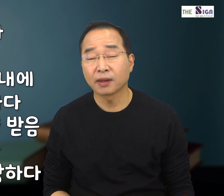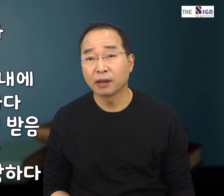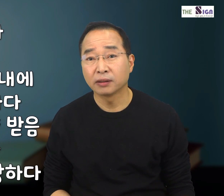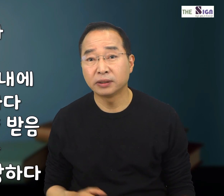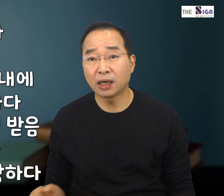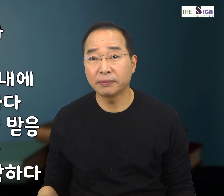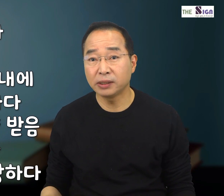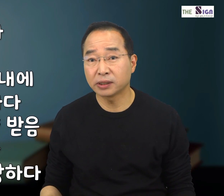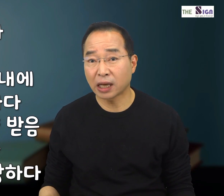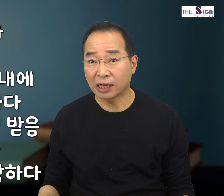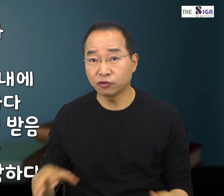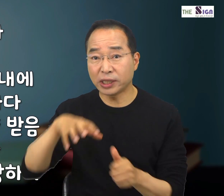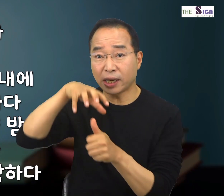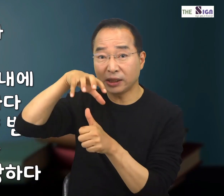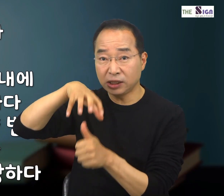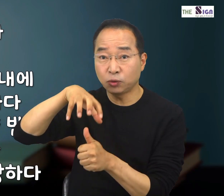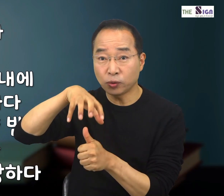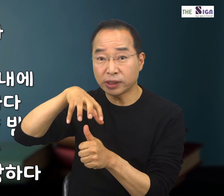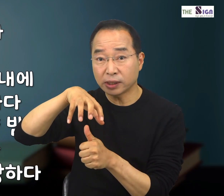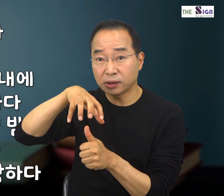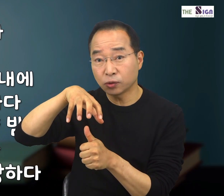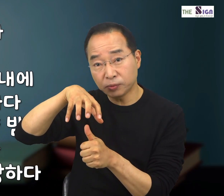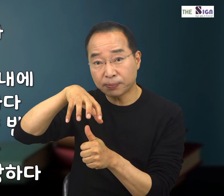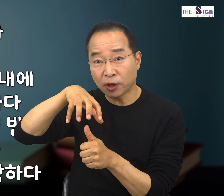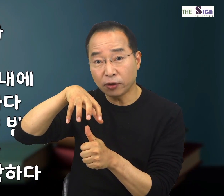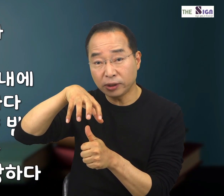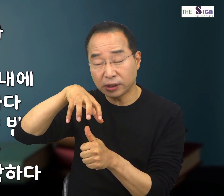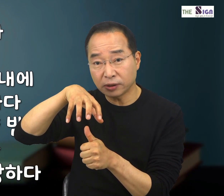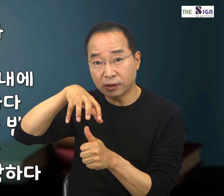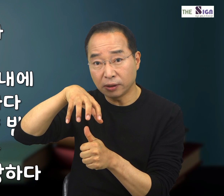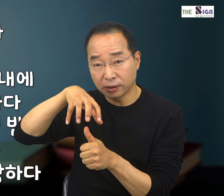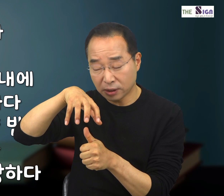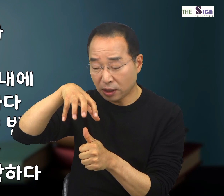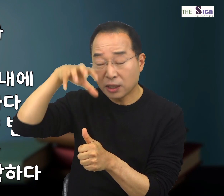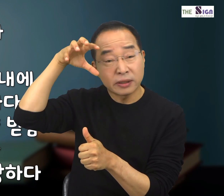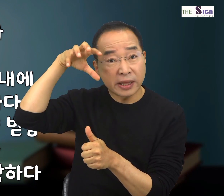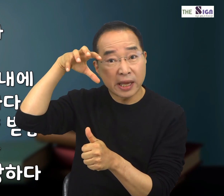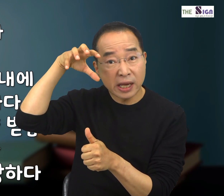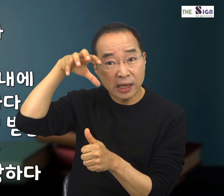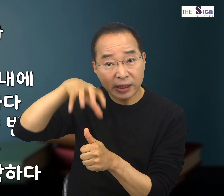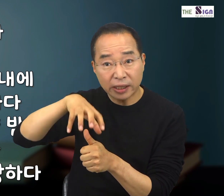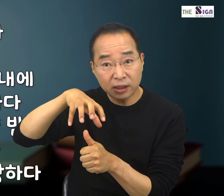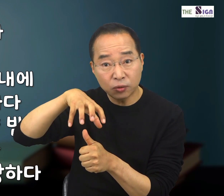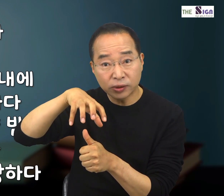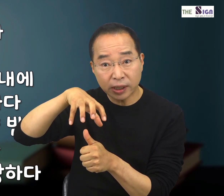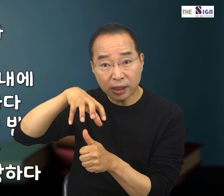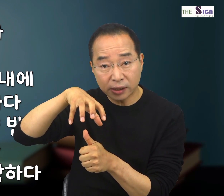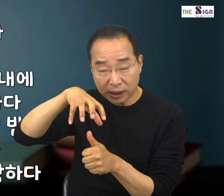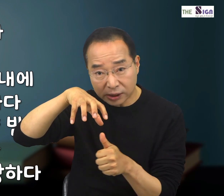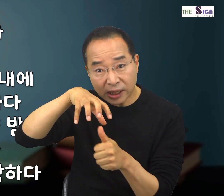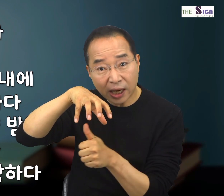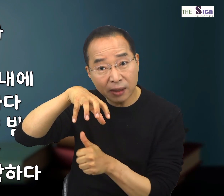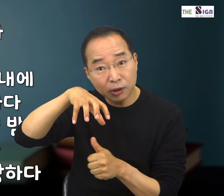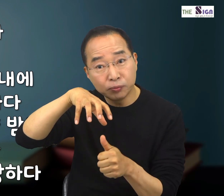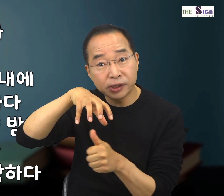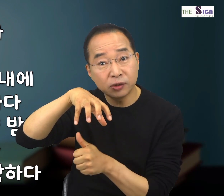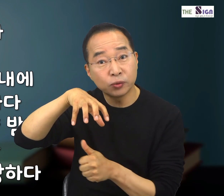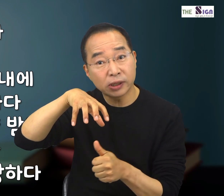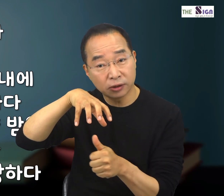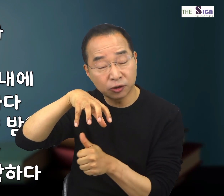그 다음에 이제 가두다라는 이 동작이 좀 이제 변형이 돼서 내가 내리는 동작이 아니라 이 사람이 움직이는 동작을 쓸 수